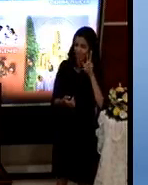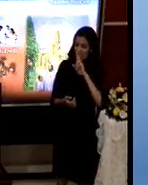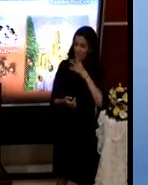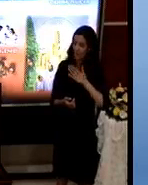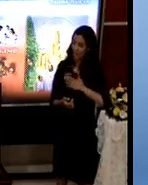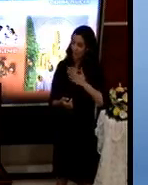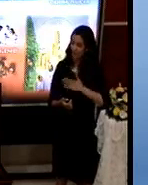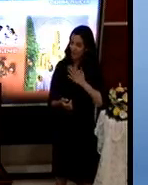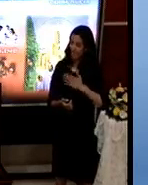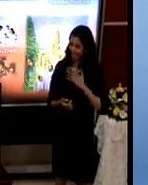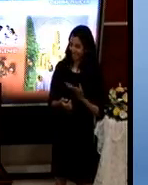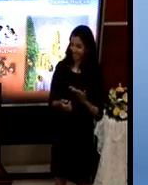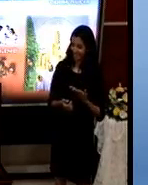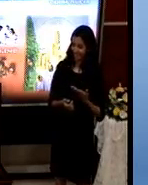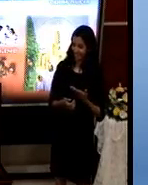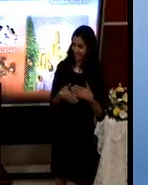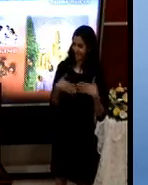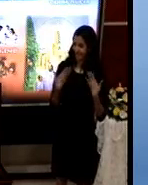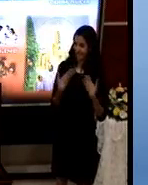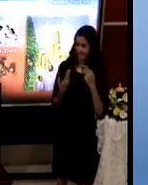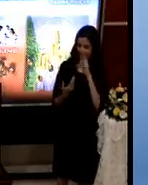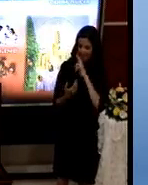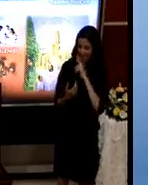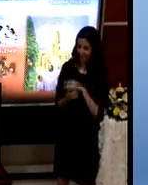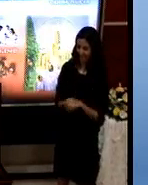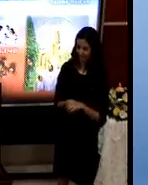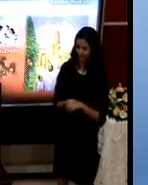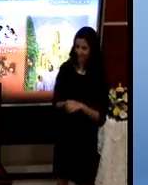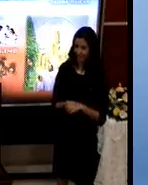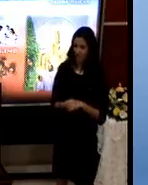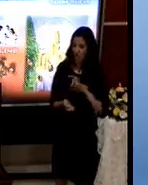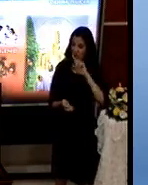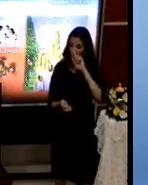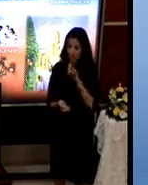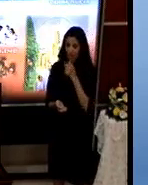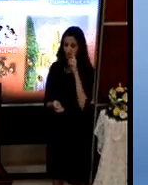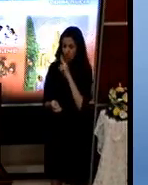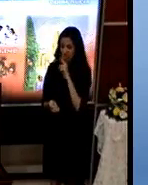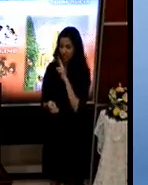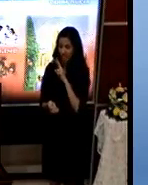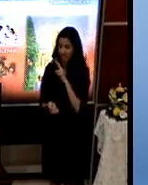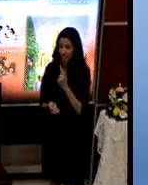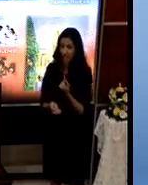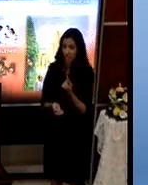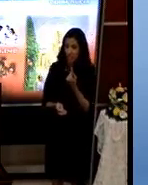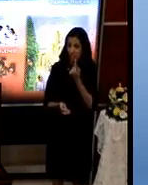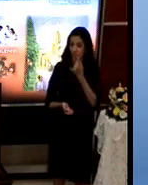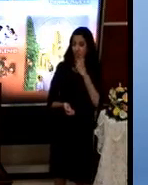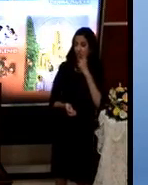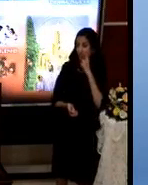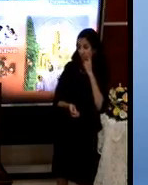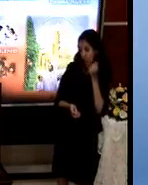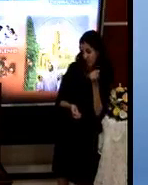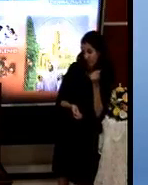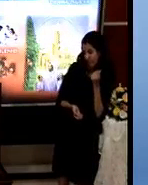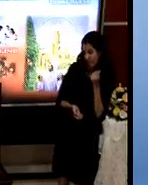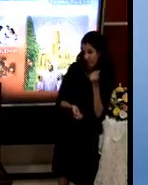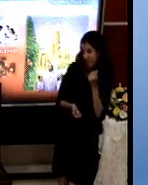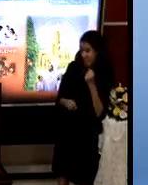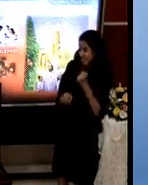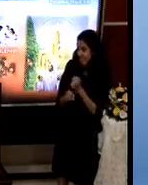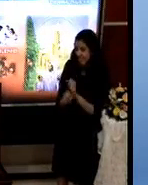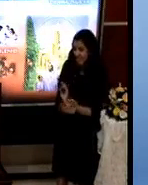Son las únicas mujeres que tienen un día en que no se dedican a los quehaceres de la